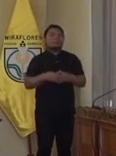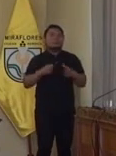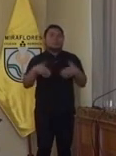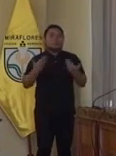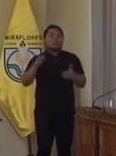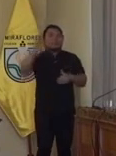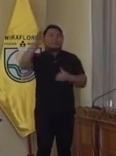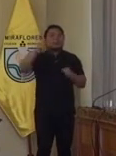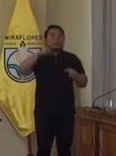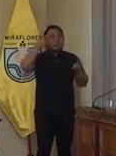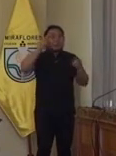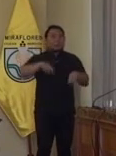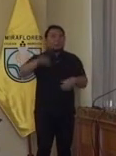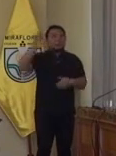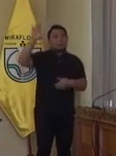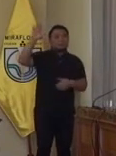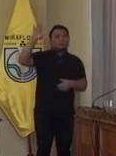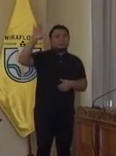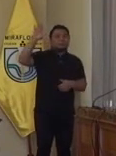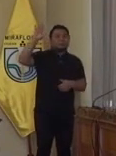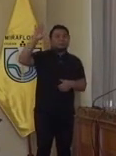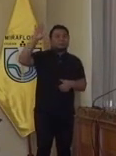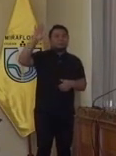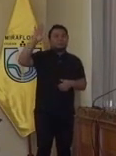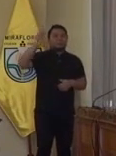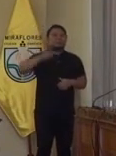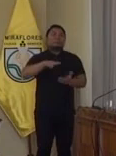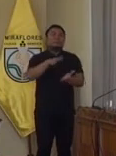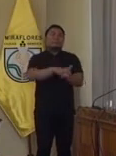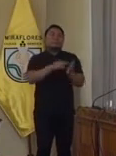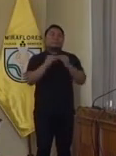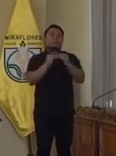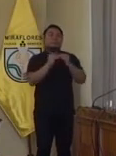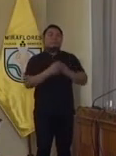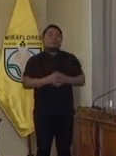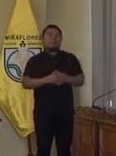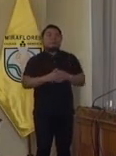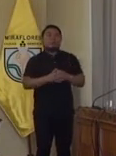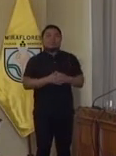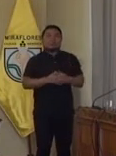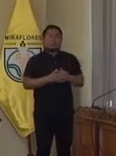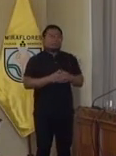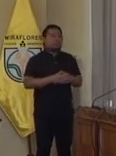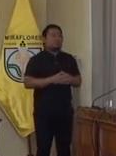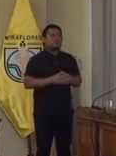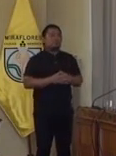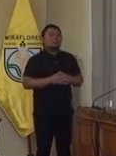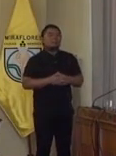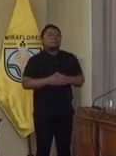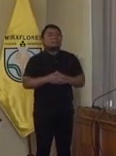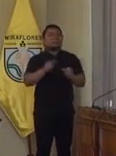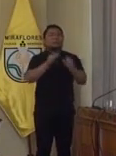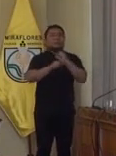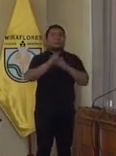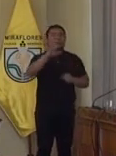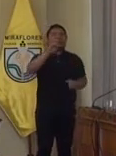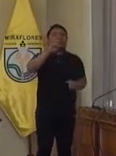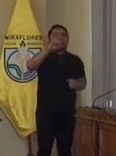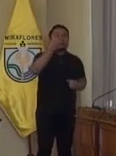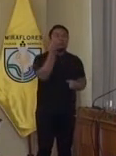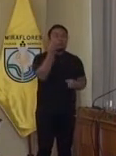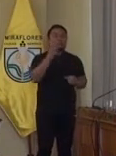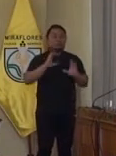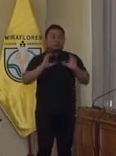sírvanse la mano a los que estén de acuerdo. Aprobado por unanimidad. Siga, señora secretaria. Dictamen 011 de